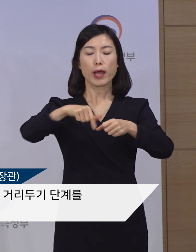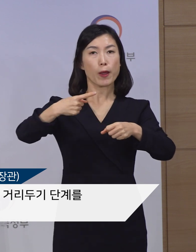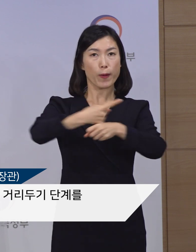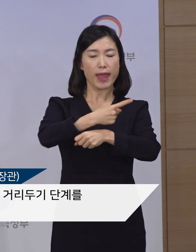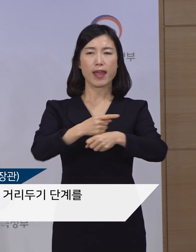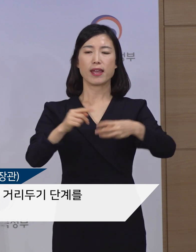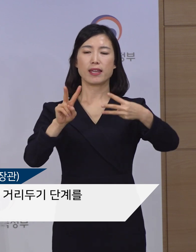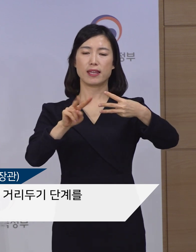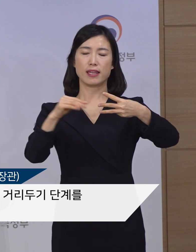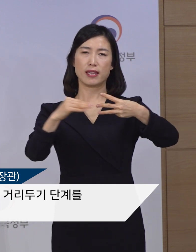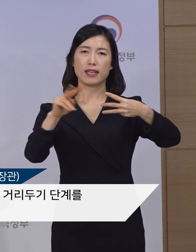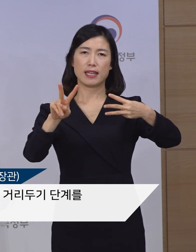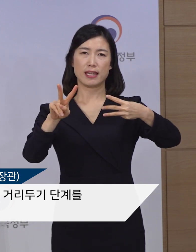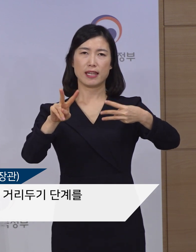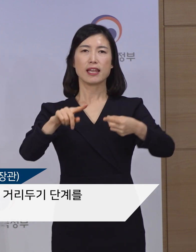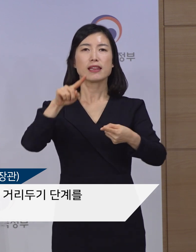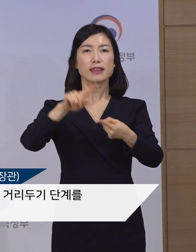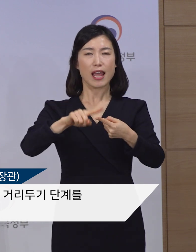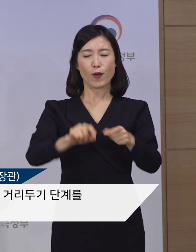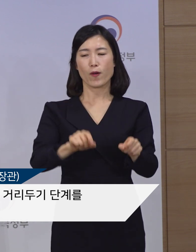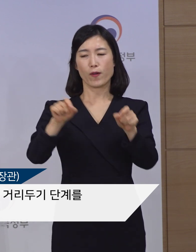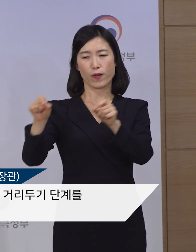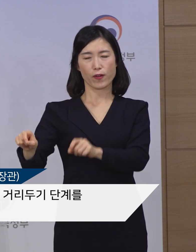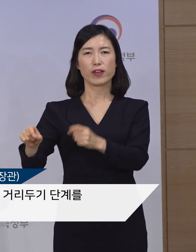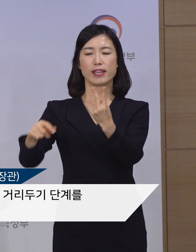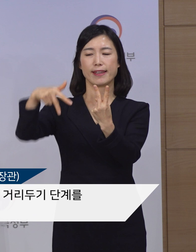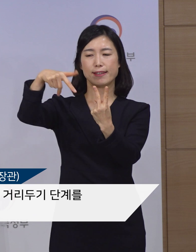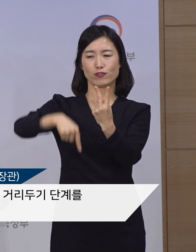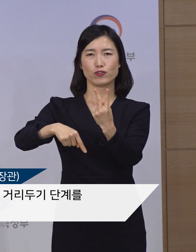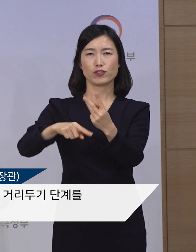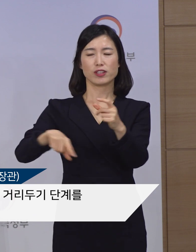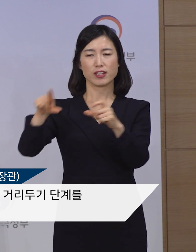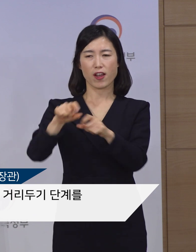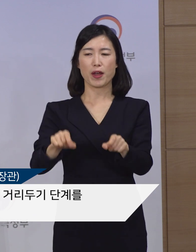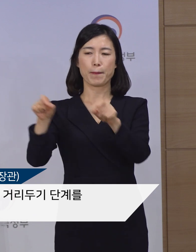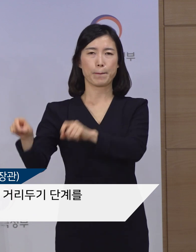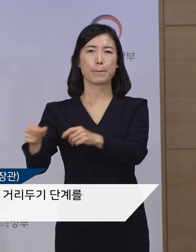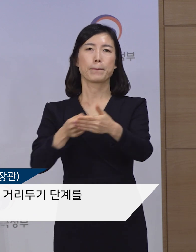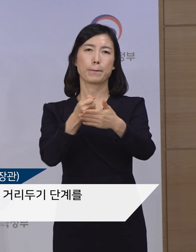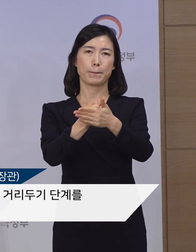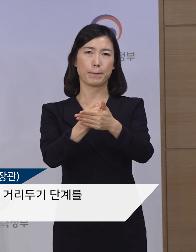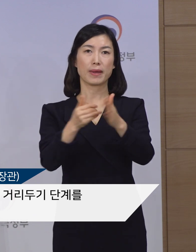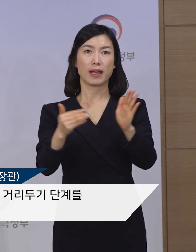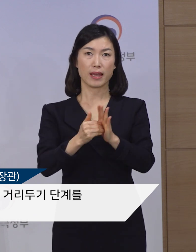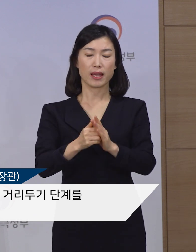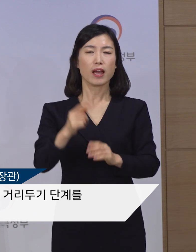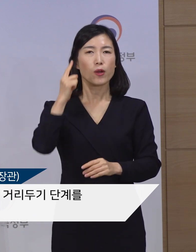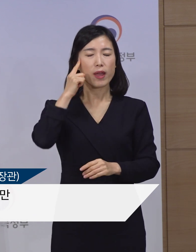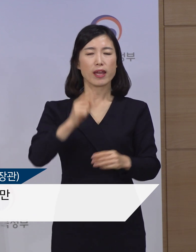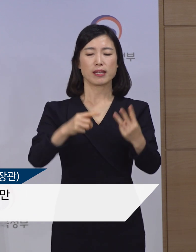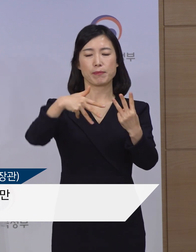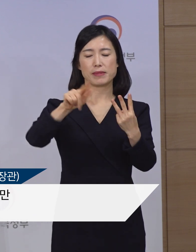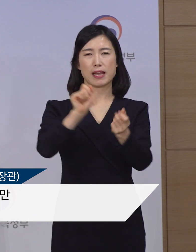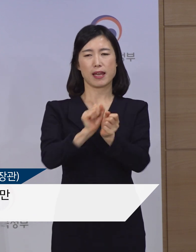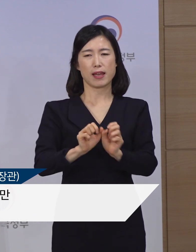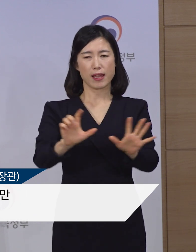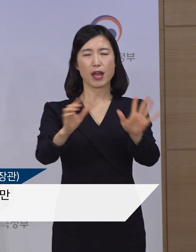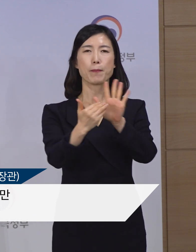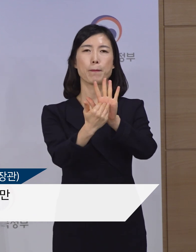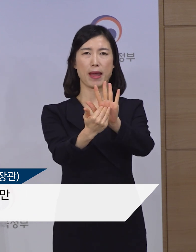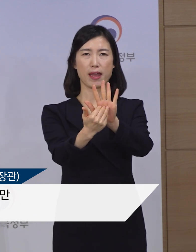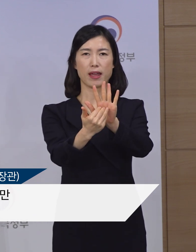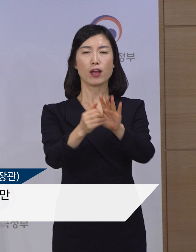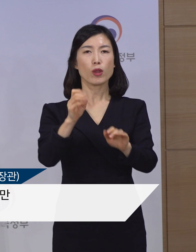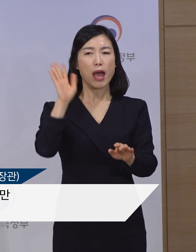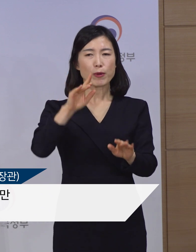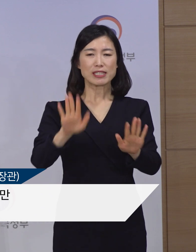2.5단계, 비수도권은 2단계 거리두기 단계를 2주간 더 연장하기로 하였습니다. 3차